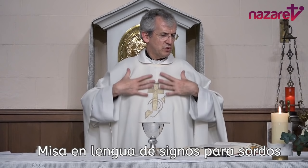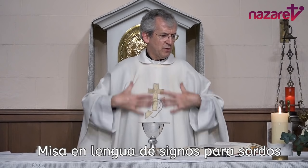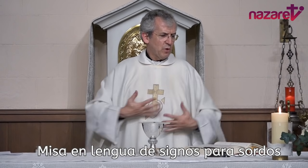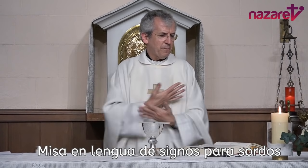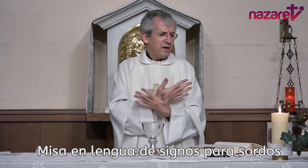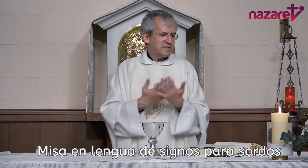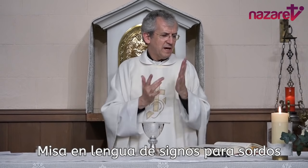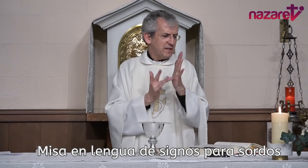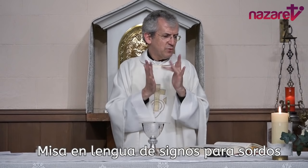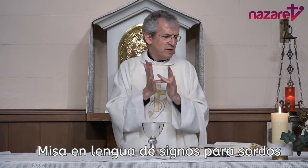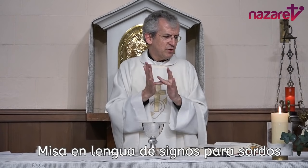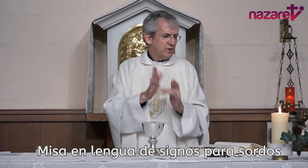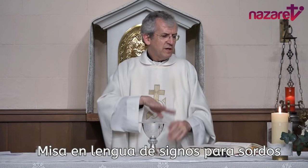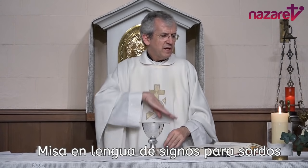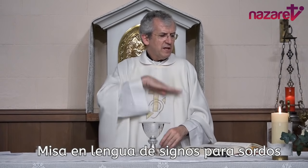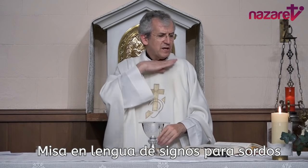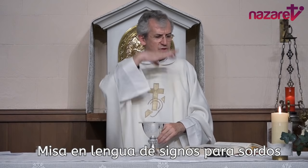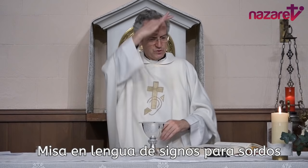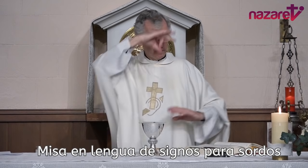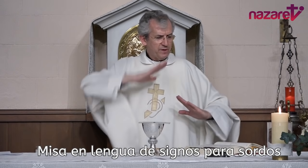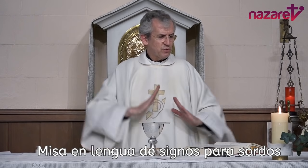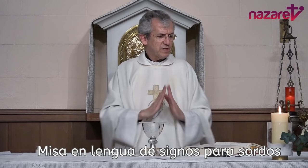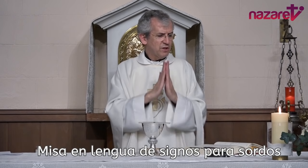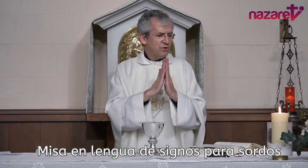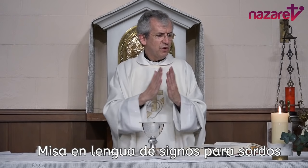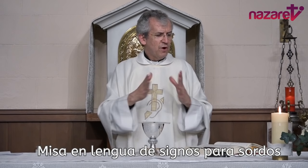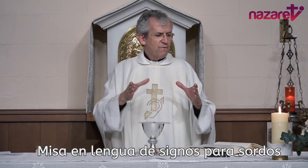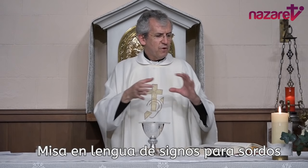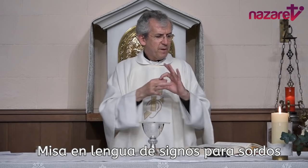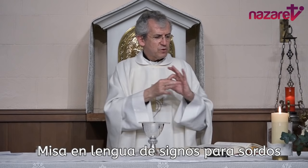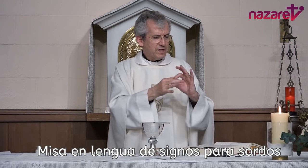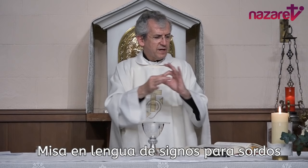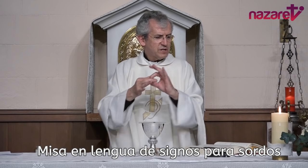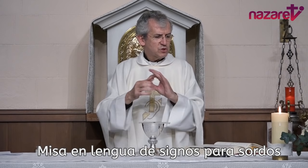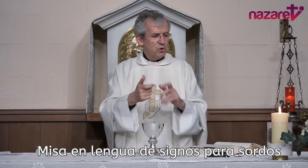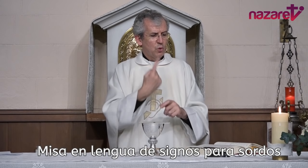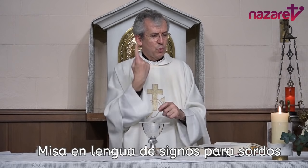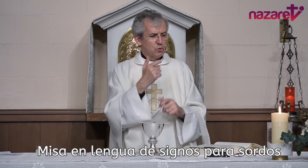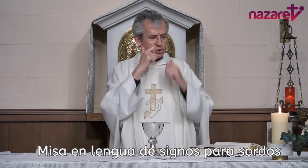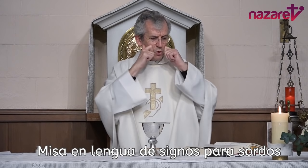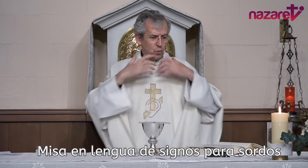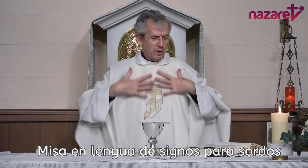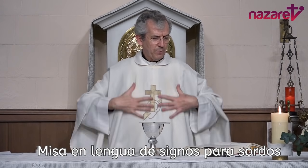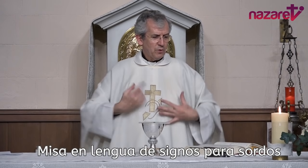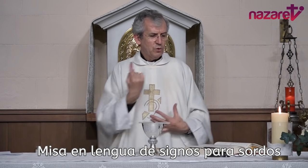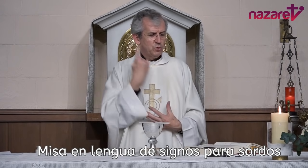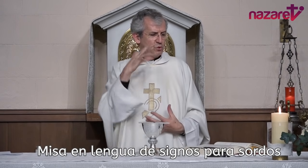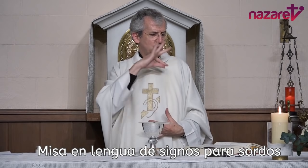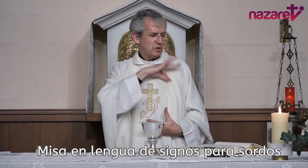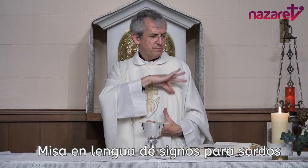con el cuerpo y la sangre de tu Hijo y llenos de su Espíritu Santo, formemos en Cristo un solo cuerpo y un solo